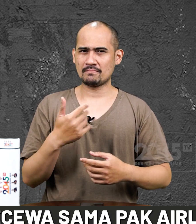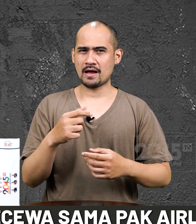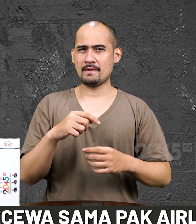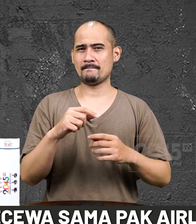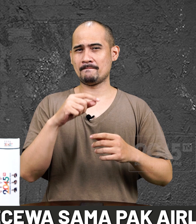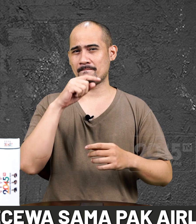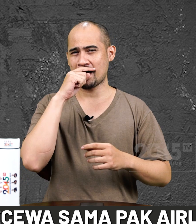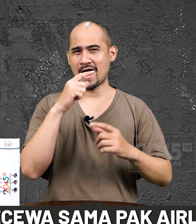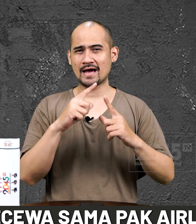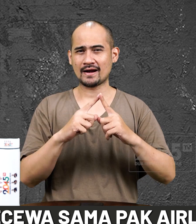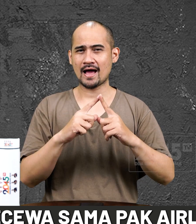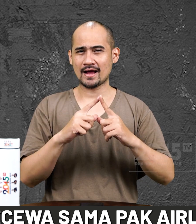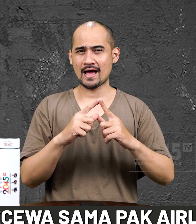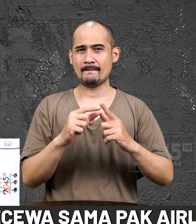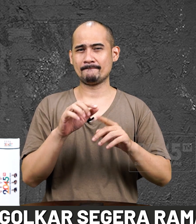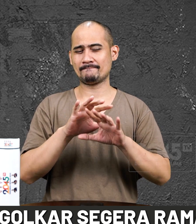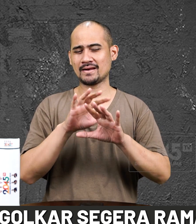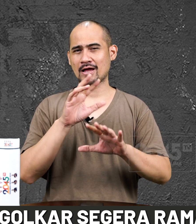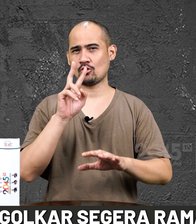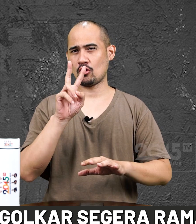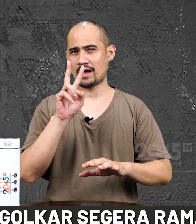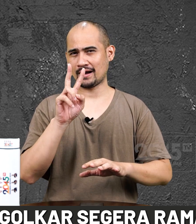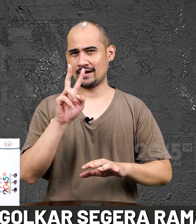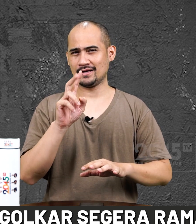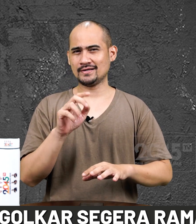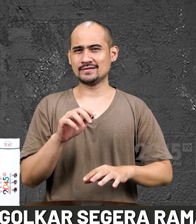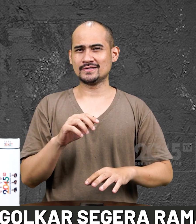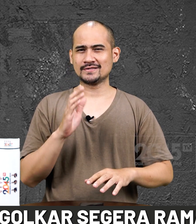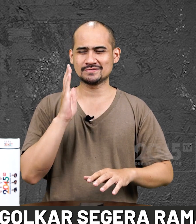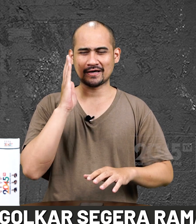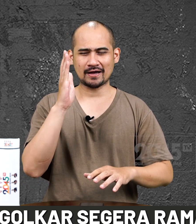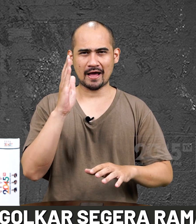ramai-ramai bergerak buat menurunkan Pak Airlangga.